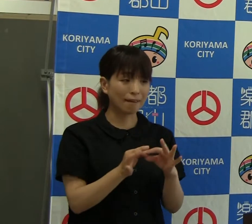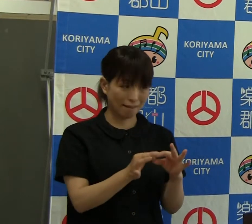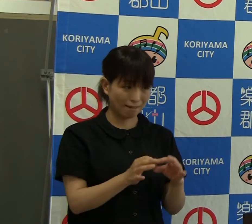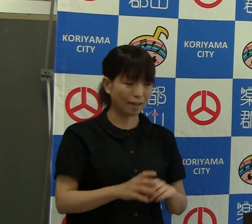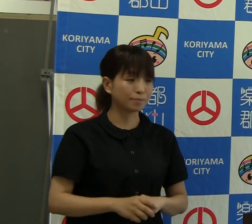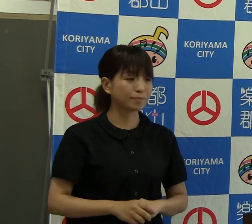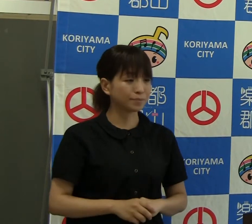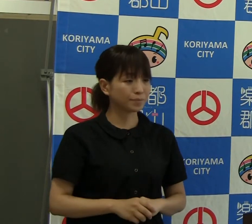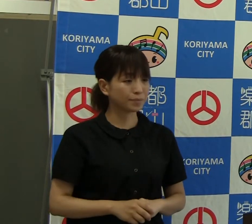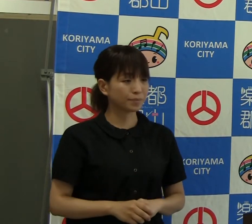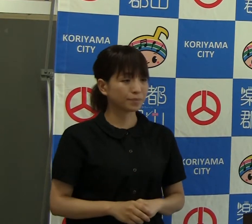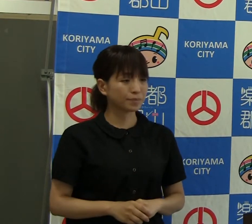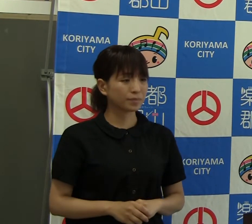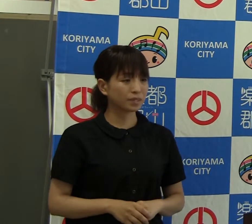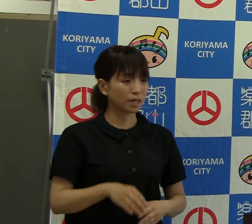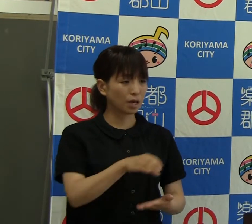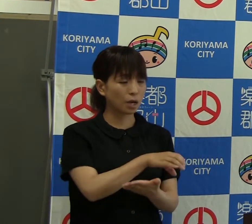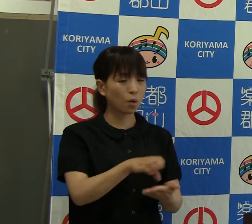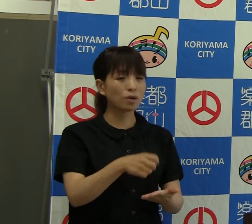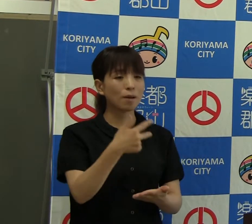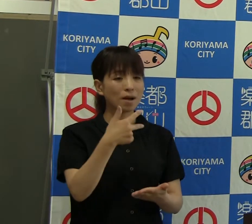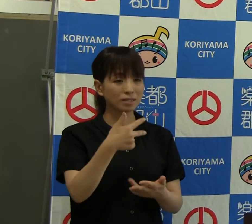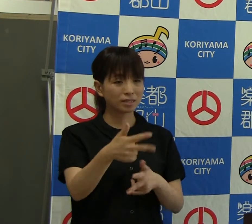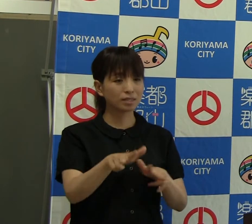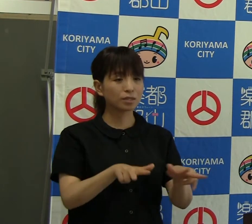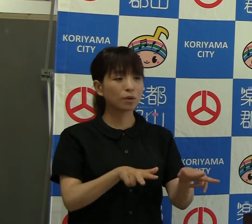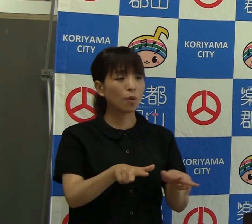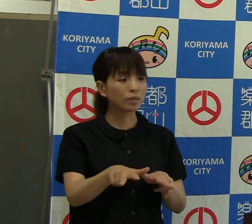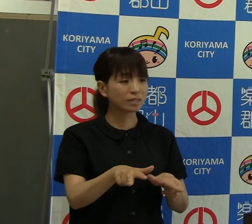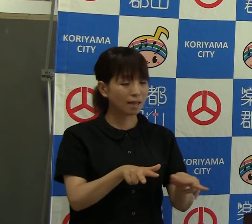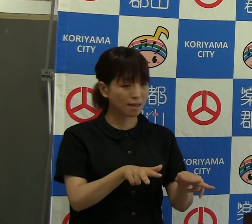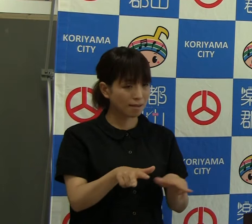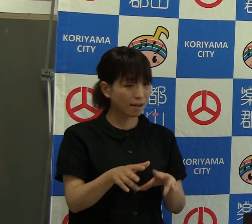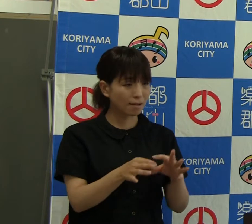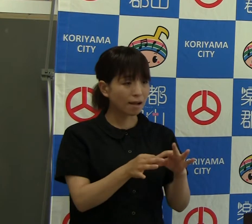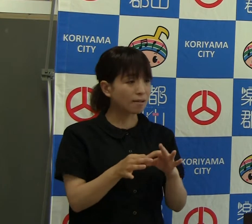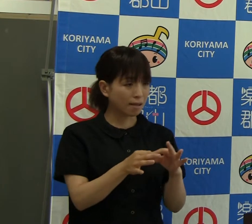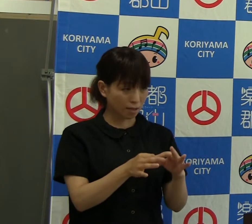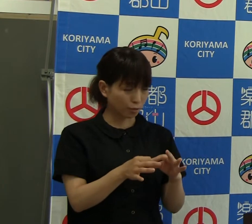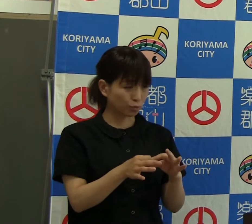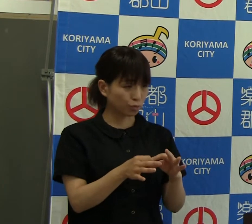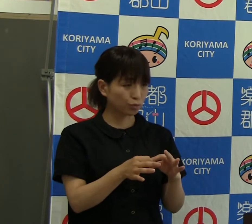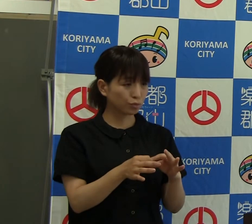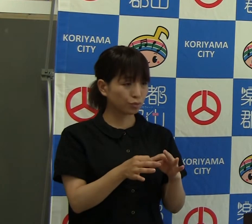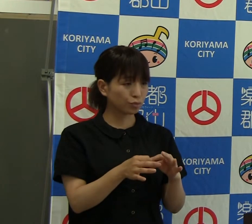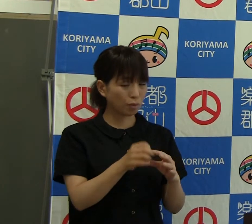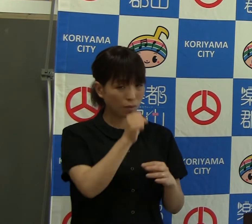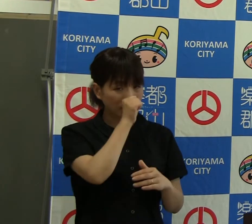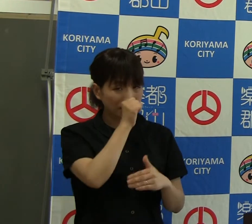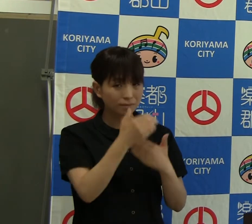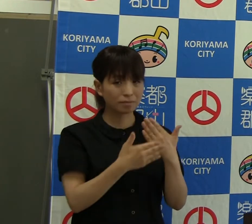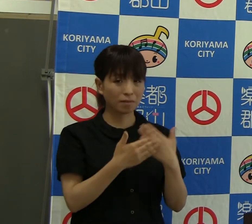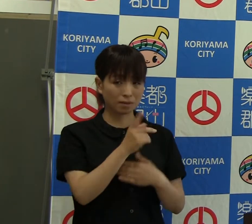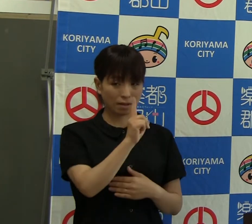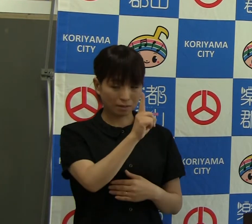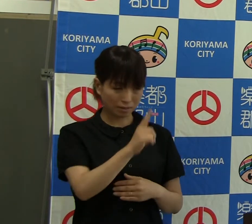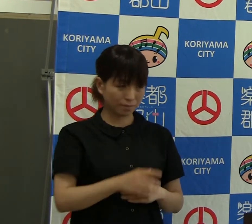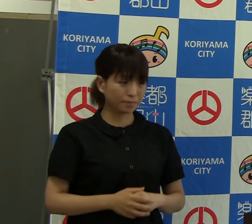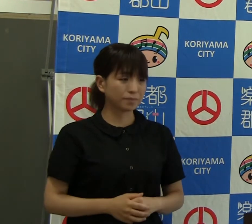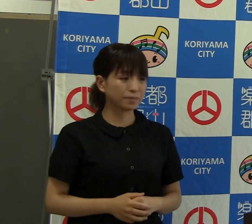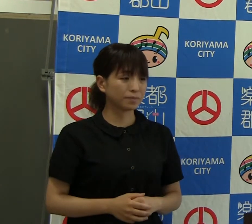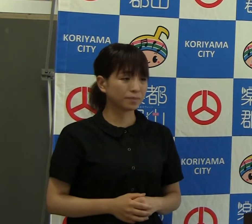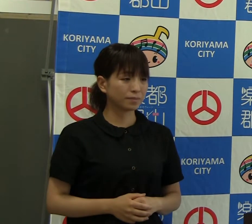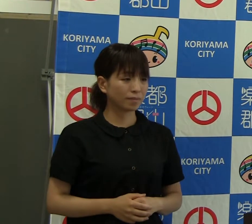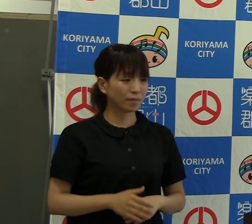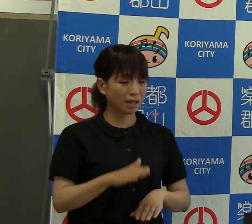まあ、郡山市行政が、まあ、関わるところのメリットっていうと、まず一つにはご説明あったように、ま